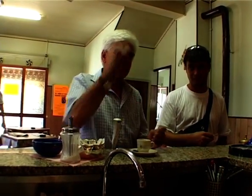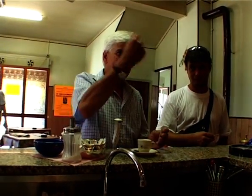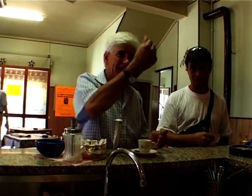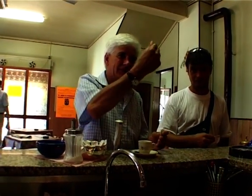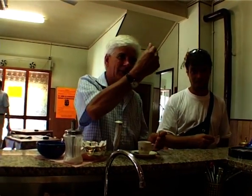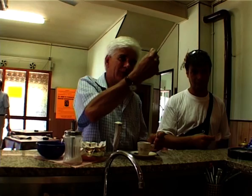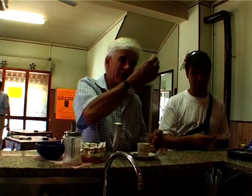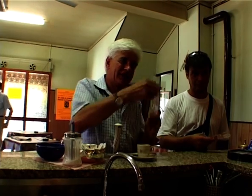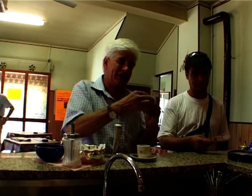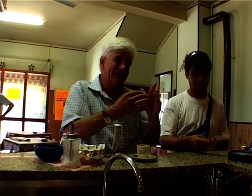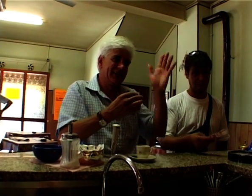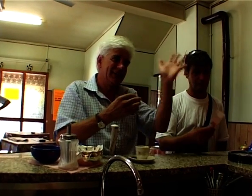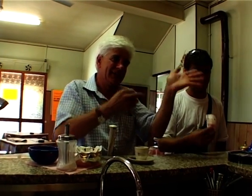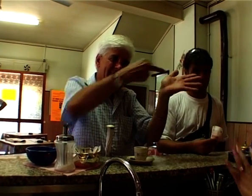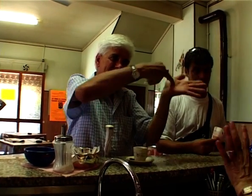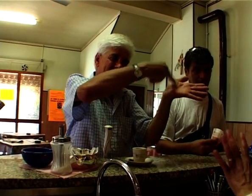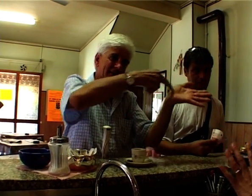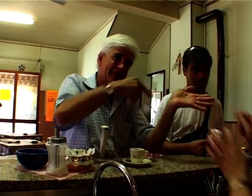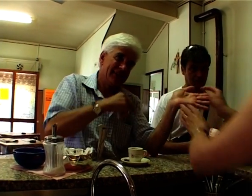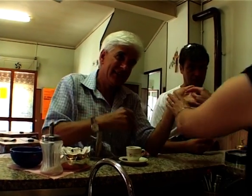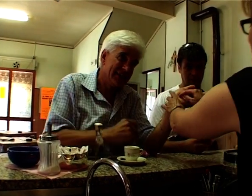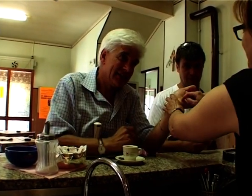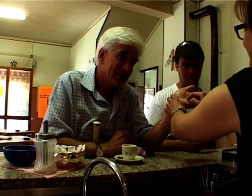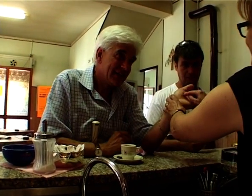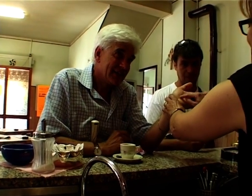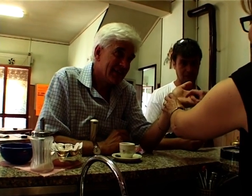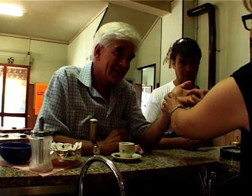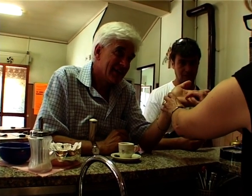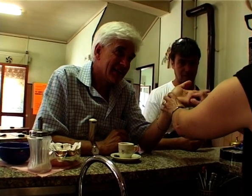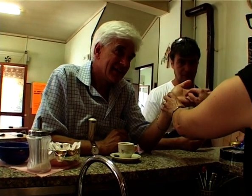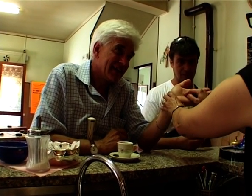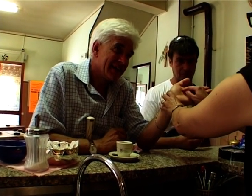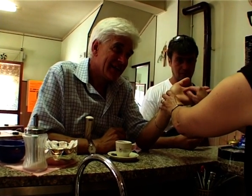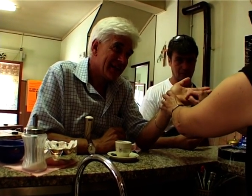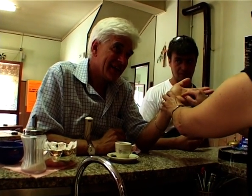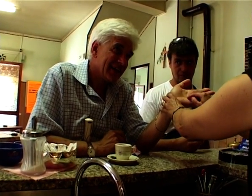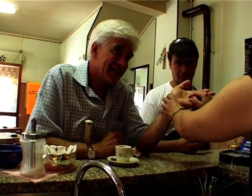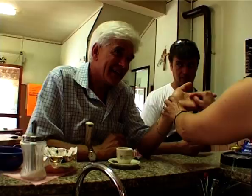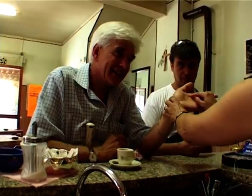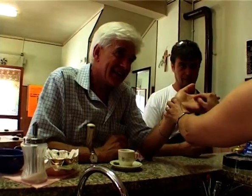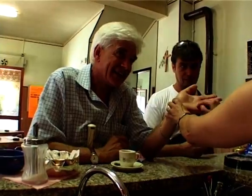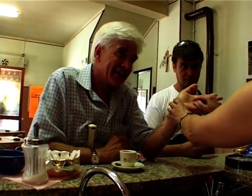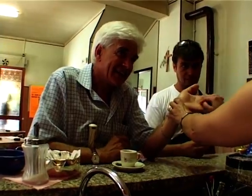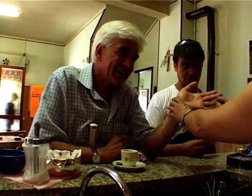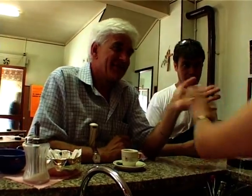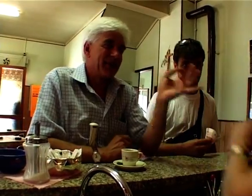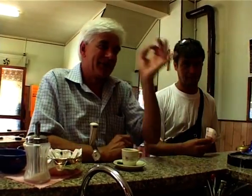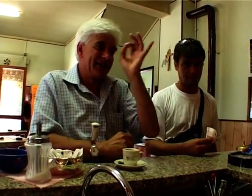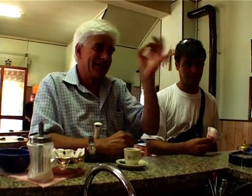nel corso della vita. Questo comporta esigenze educative e riabilitative diverse. Questa